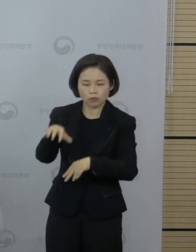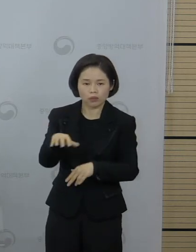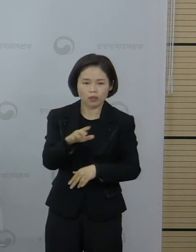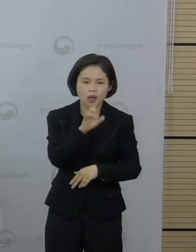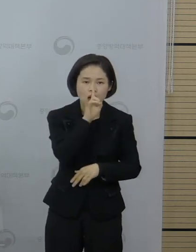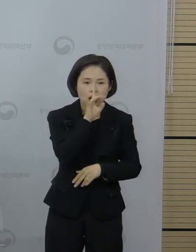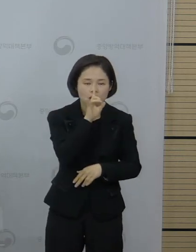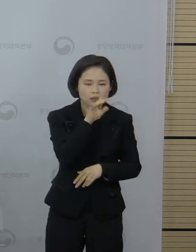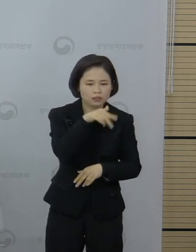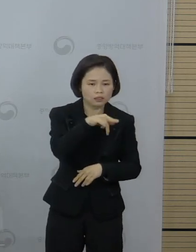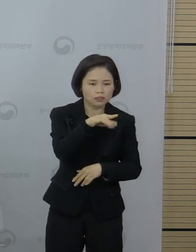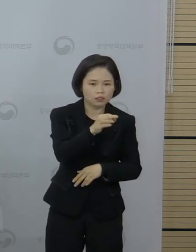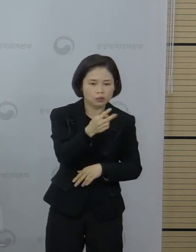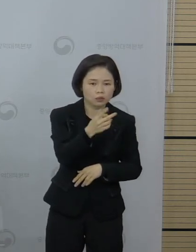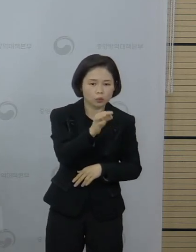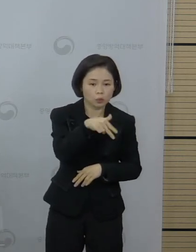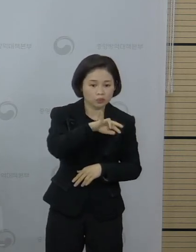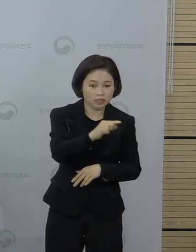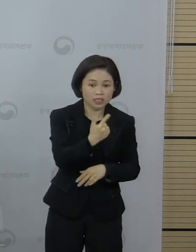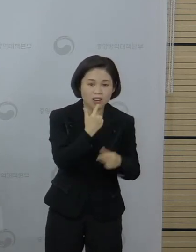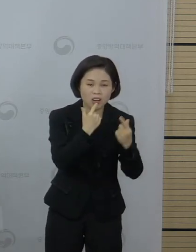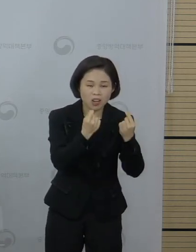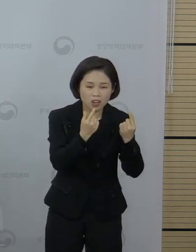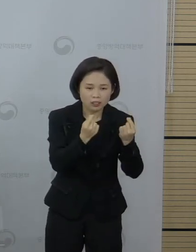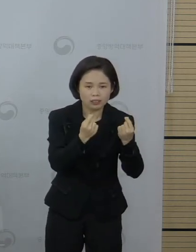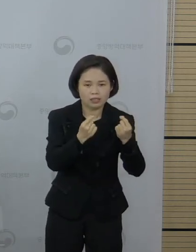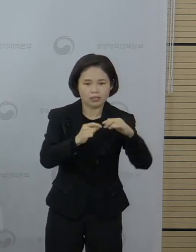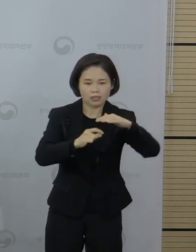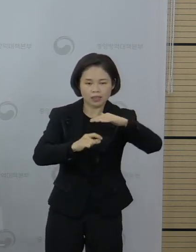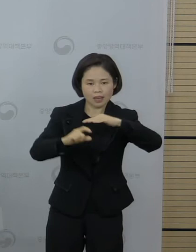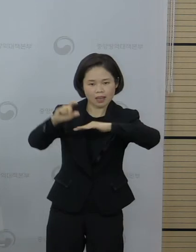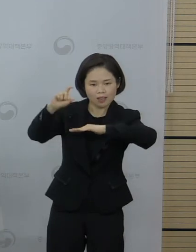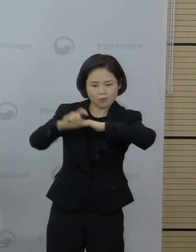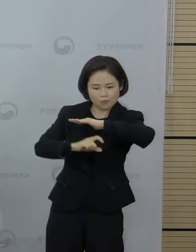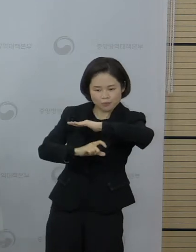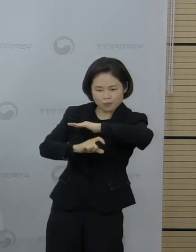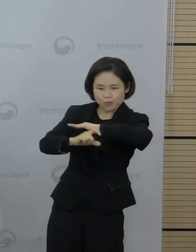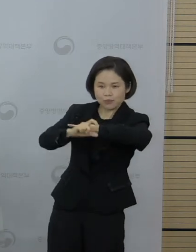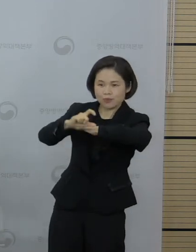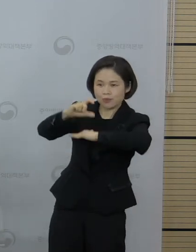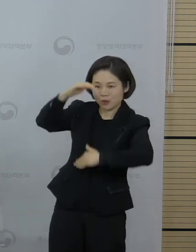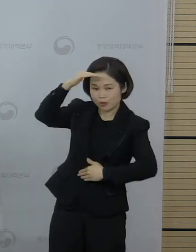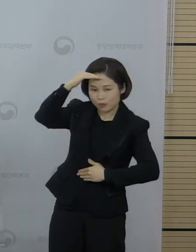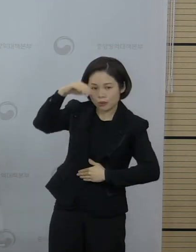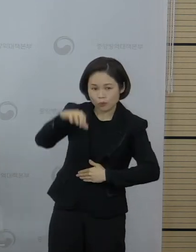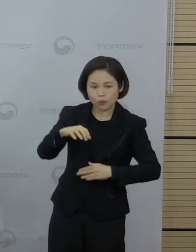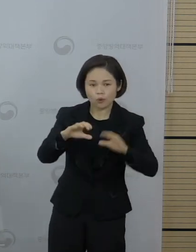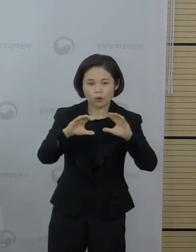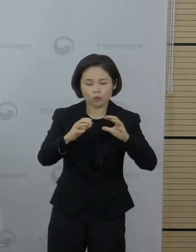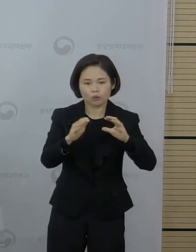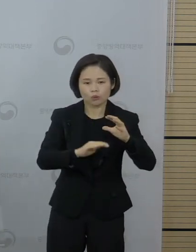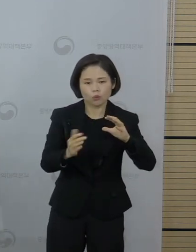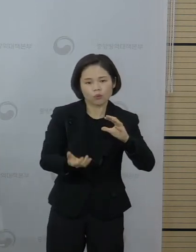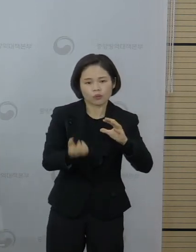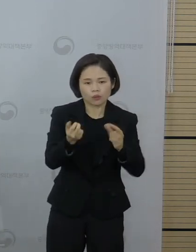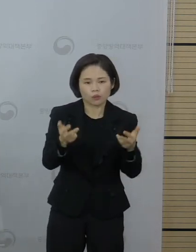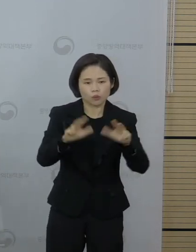정동진 등 해맞이, 해넘이 등 주요 관광 명소, 국공립공원 등은